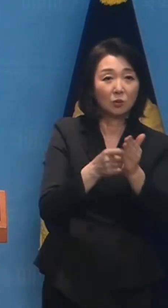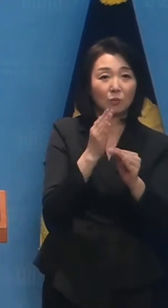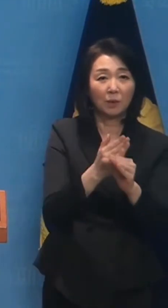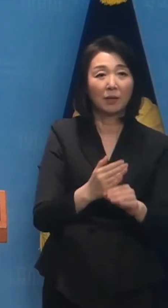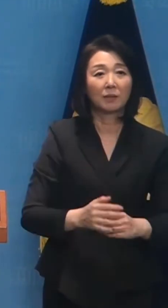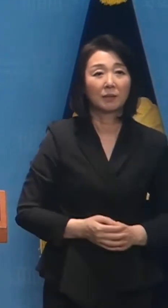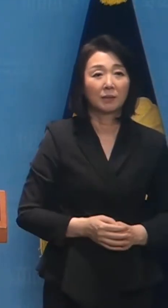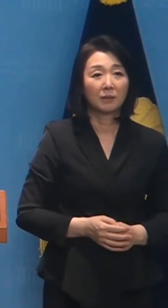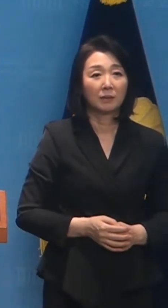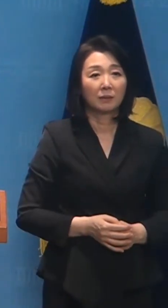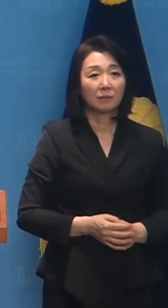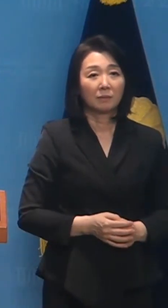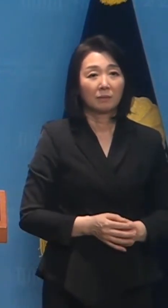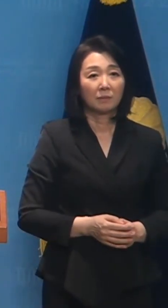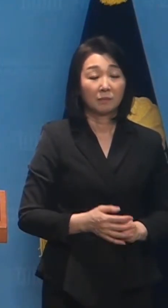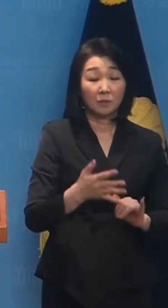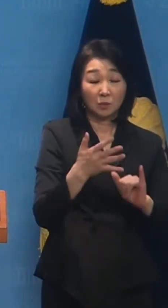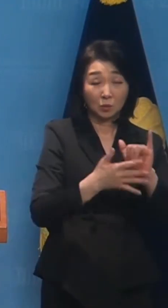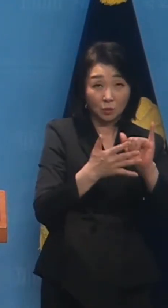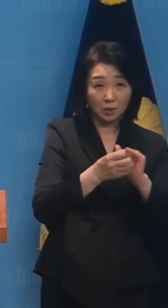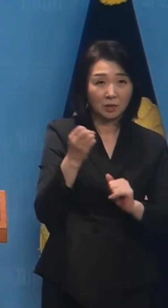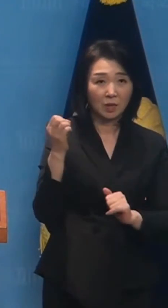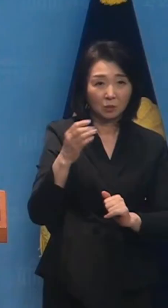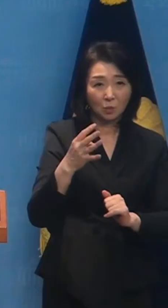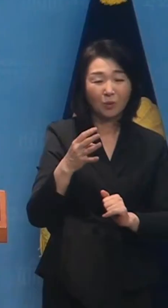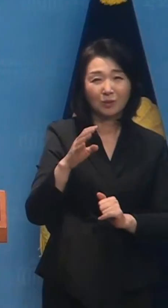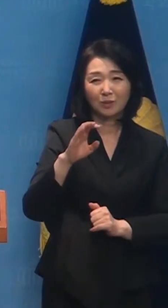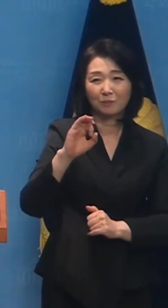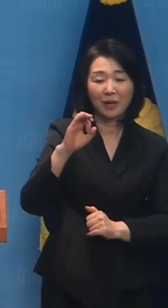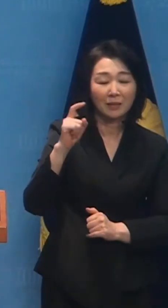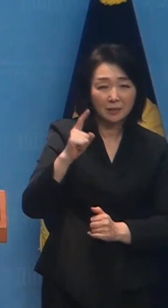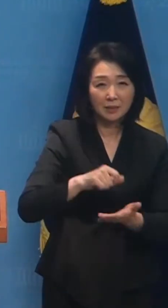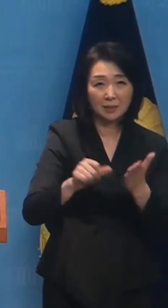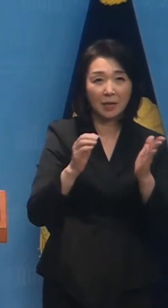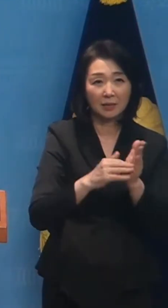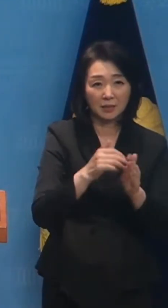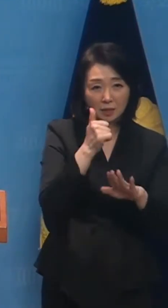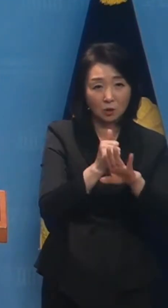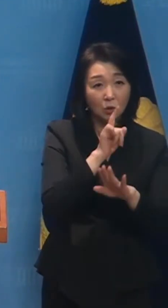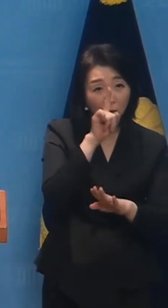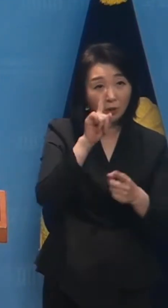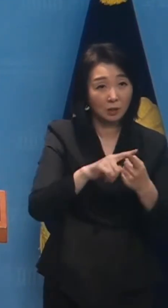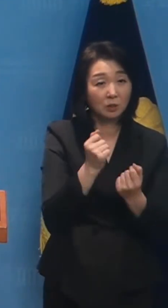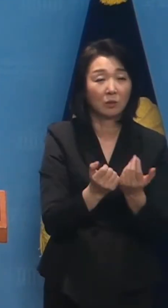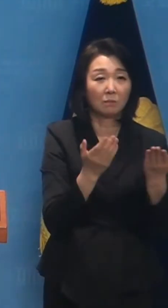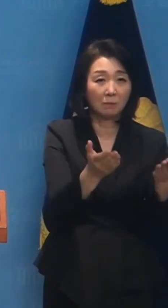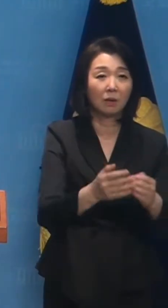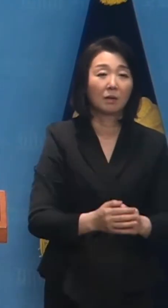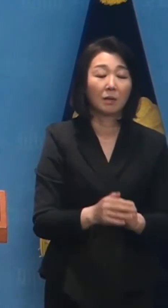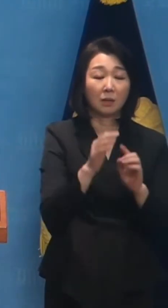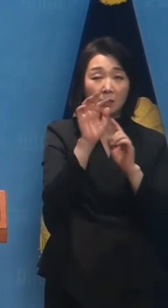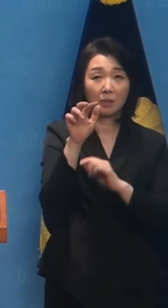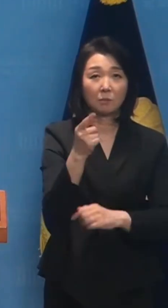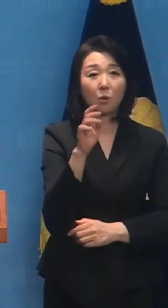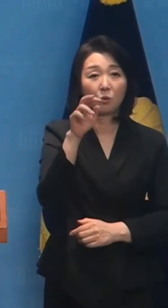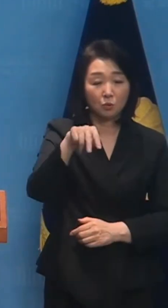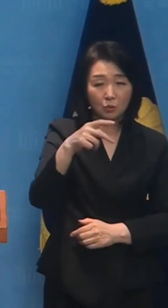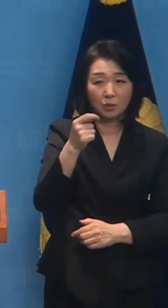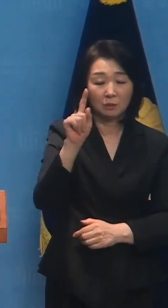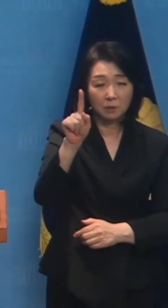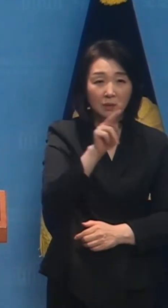신고하였습니다. 다음으로 동영상 및 채널 삭제 성과에 관해서도 보고 드리겠습니다. 이봉규 TV의